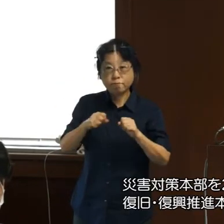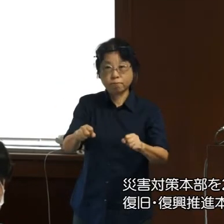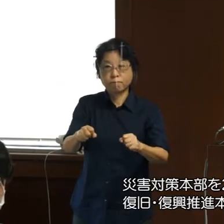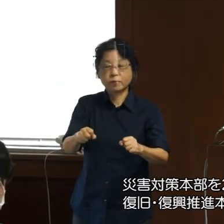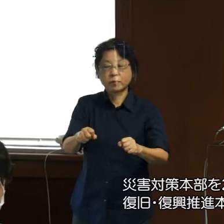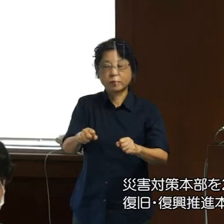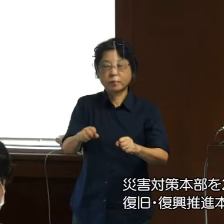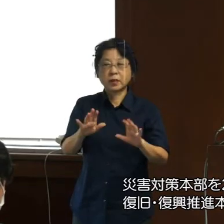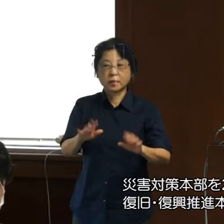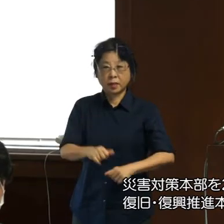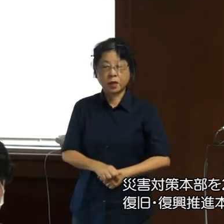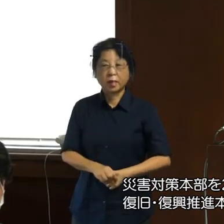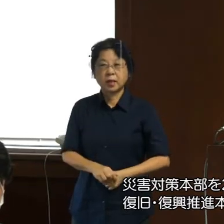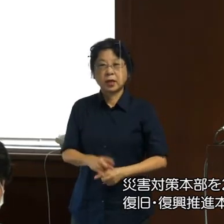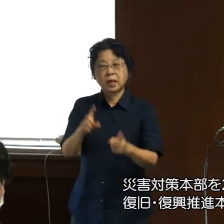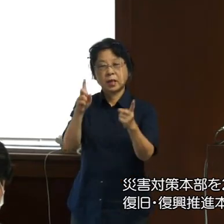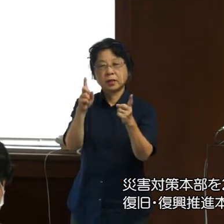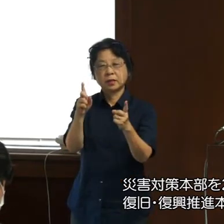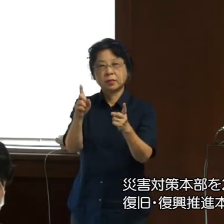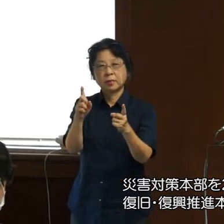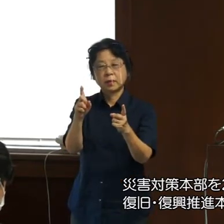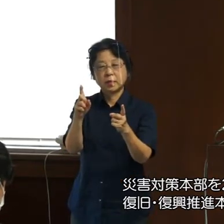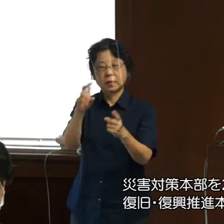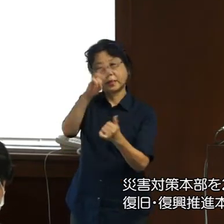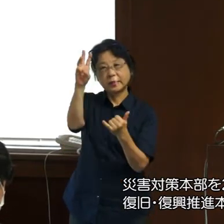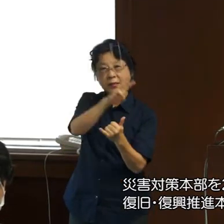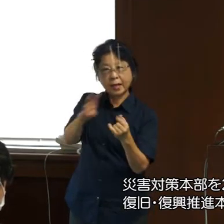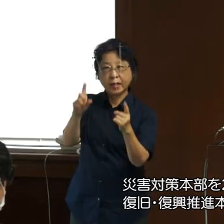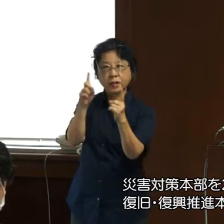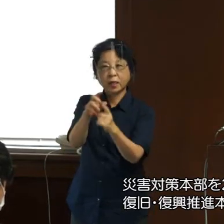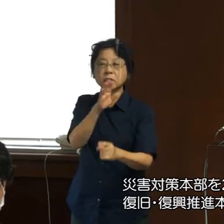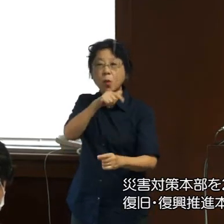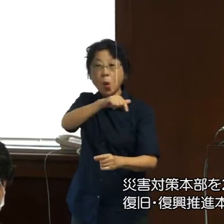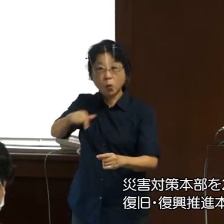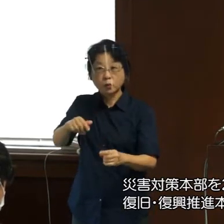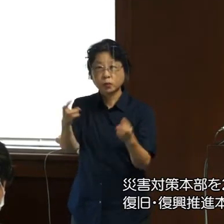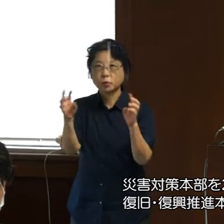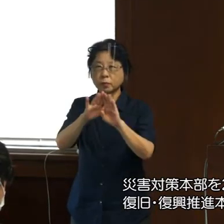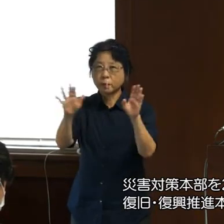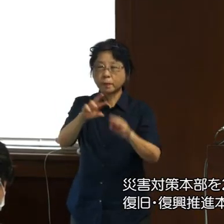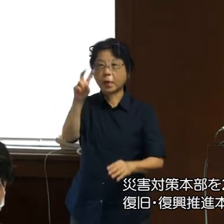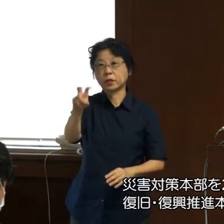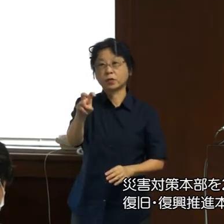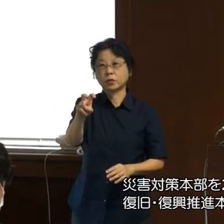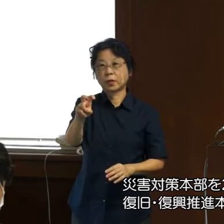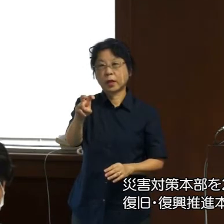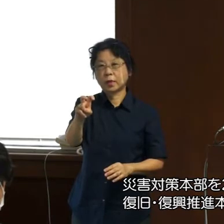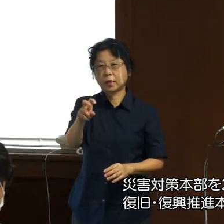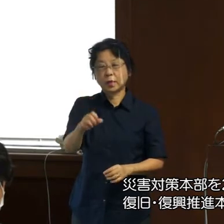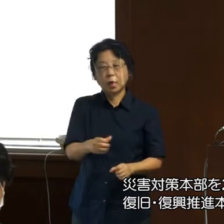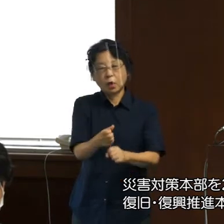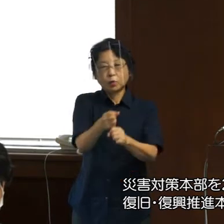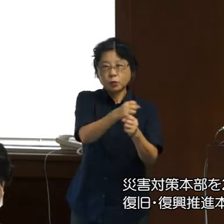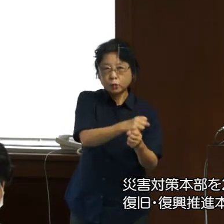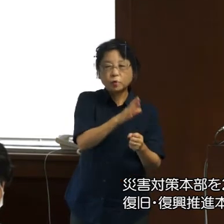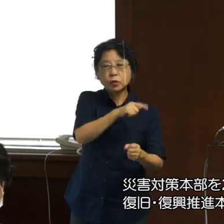災害対策本部も20回、そして復旧復興推進本部も17回ということで、